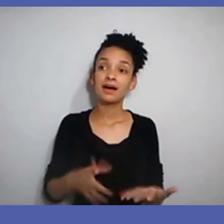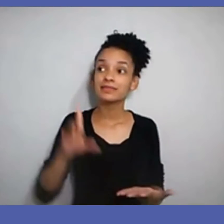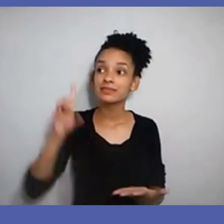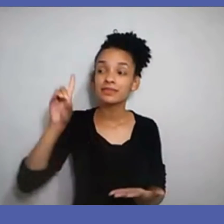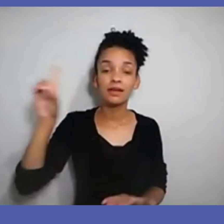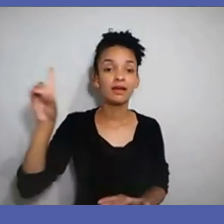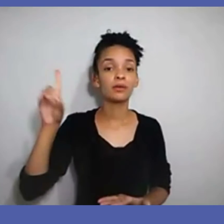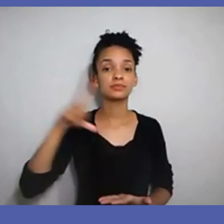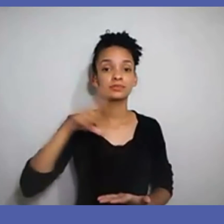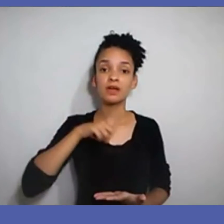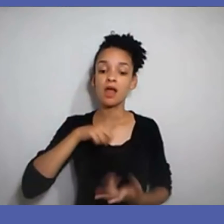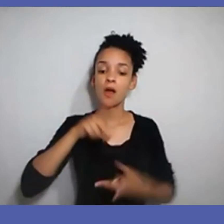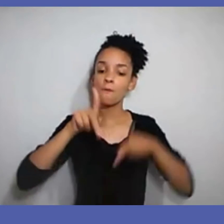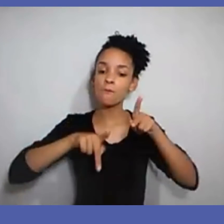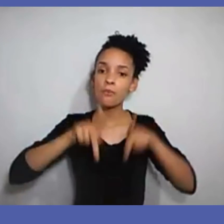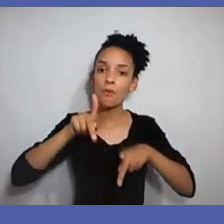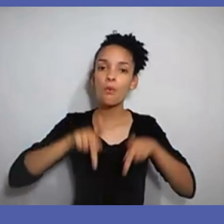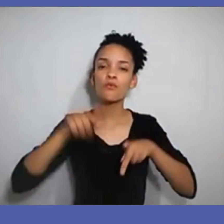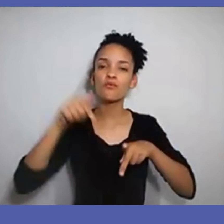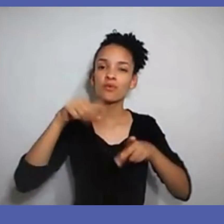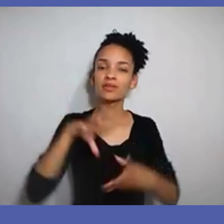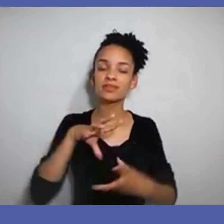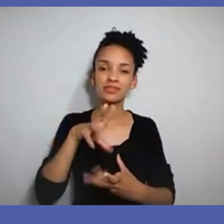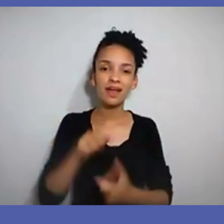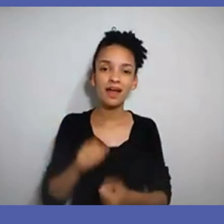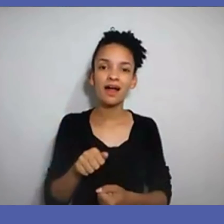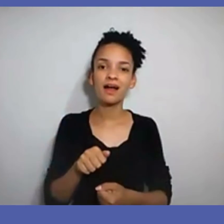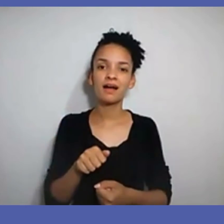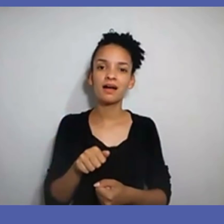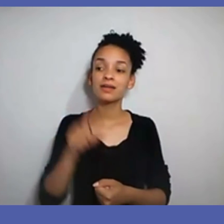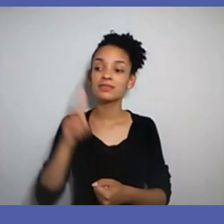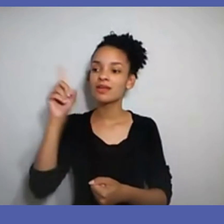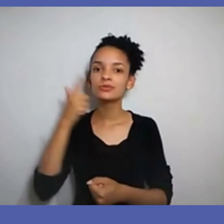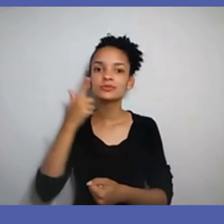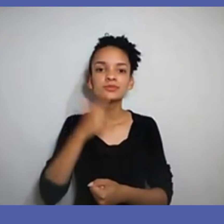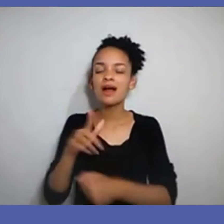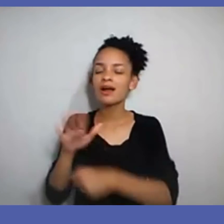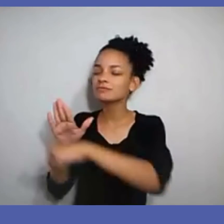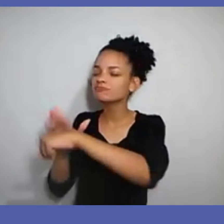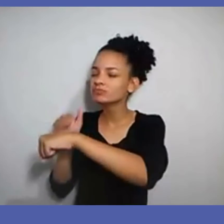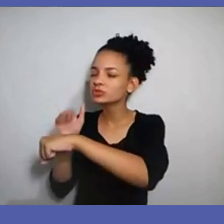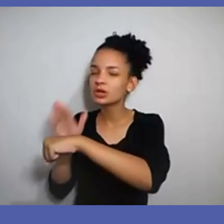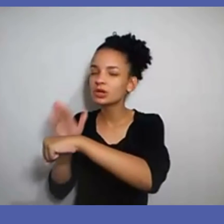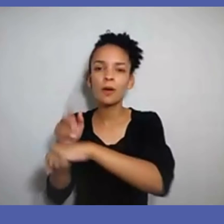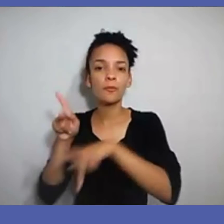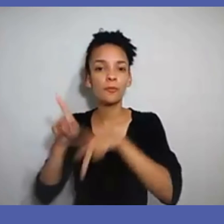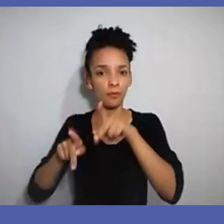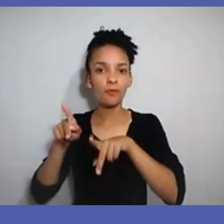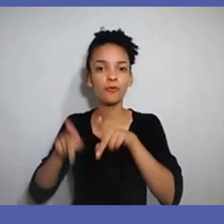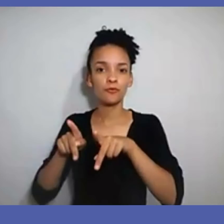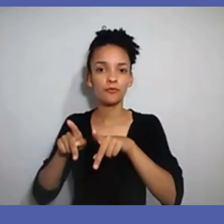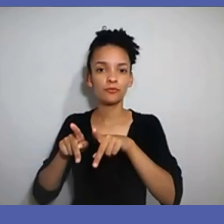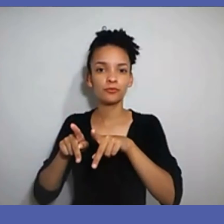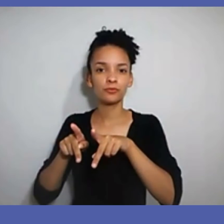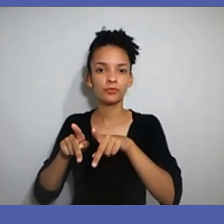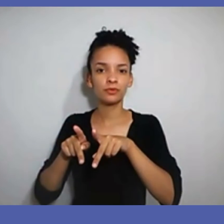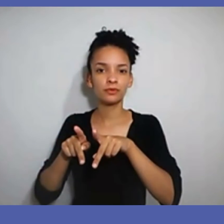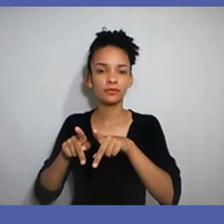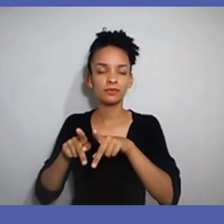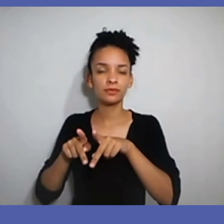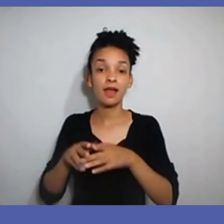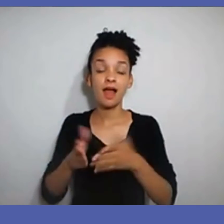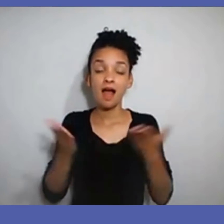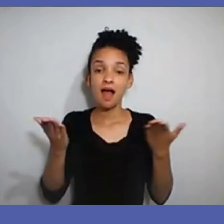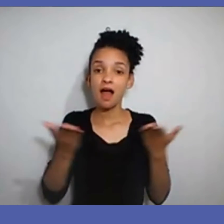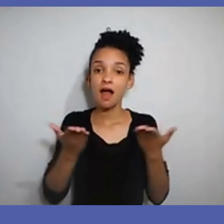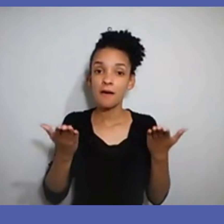nações pagãs. Ele consegue chamar um povo e se chegou a ele. Agora, pois,